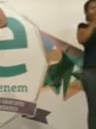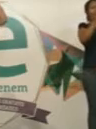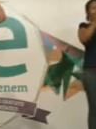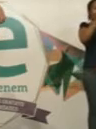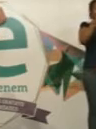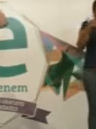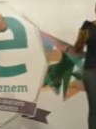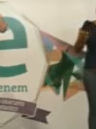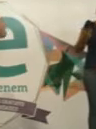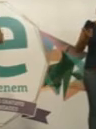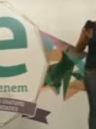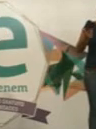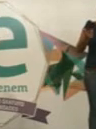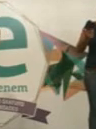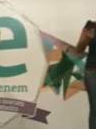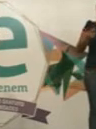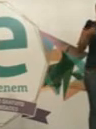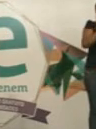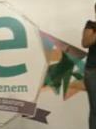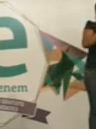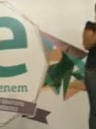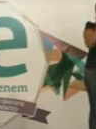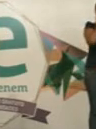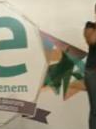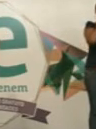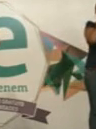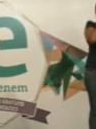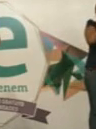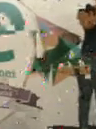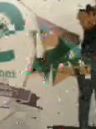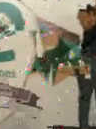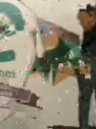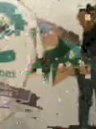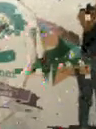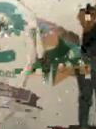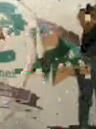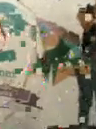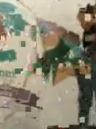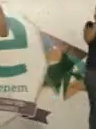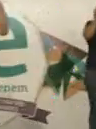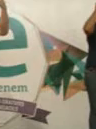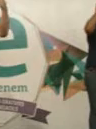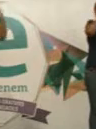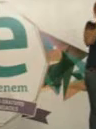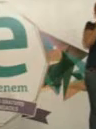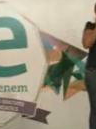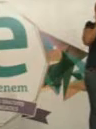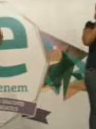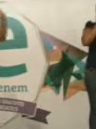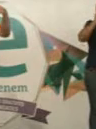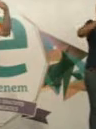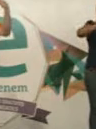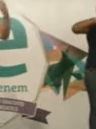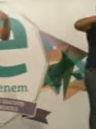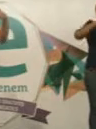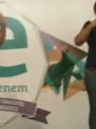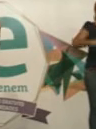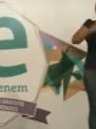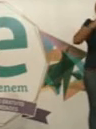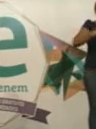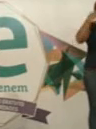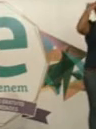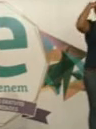colocar pó de arroz no rosto para embranquecer, né? Ficou branquinho, né? Só que quando começou a jogar, lógico, o pó de